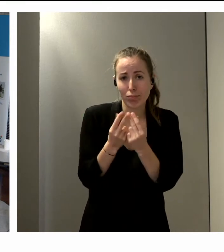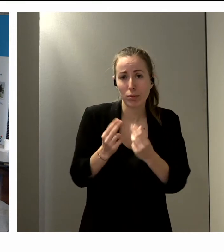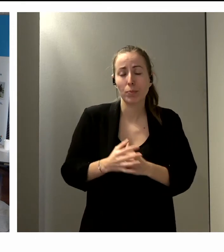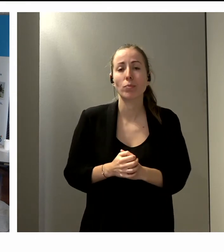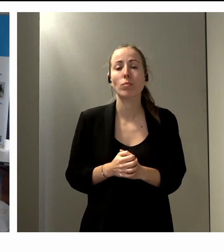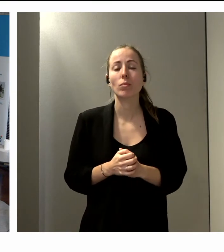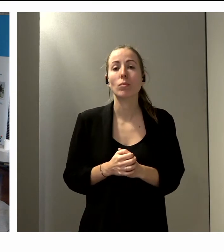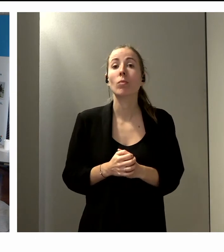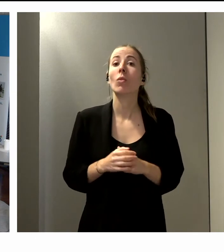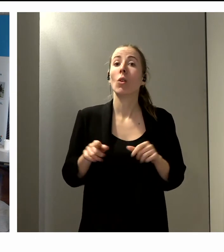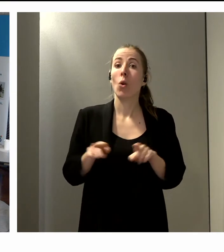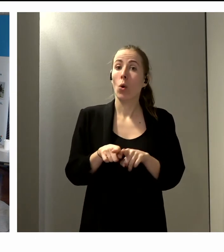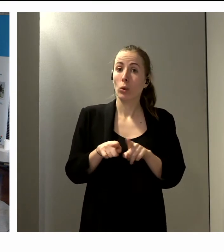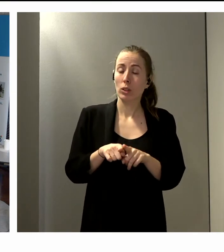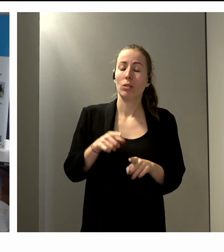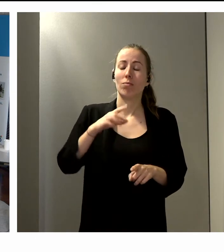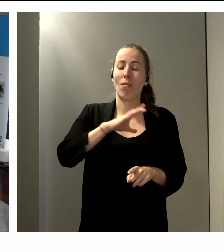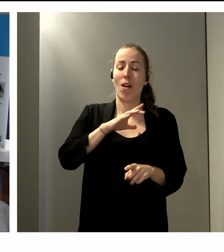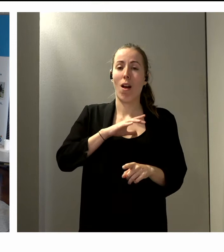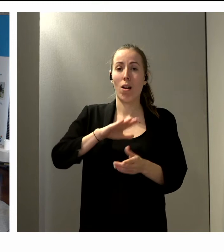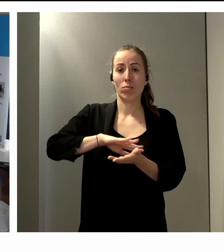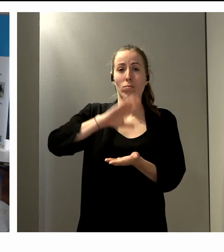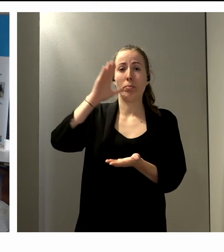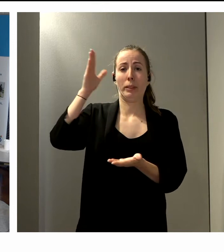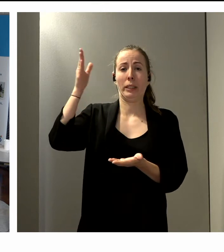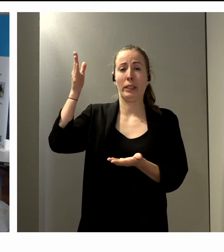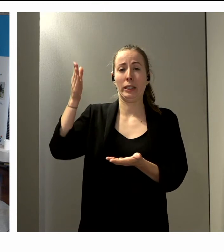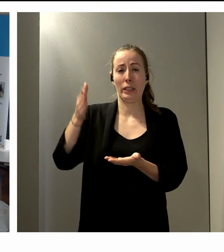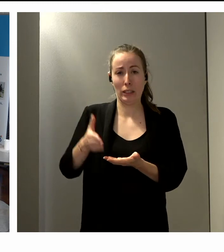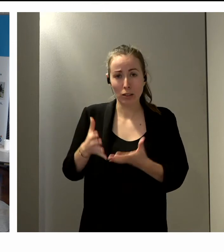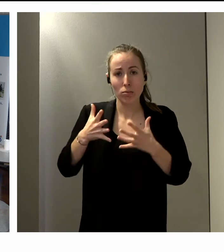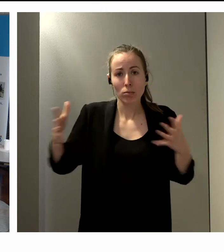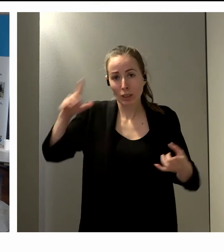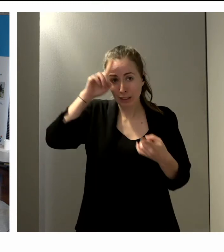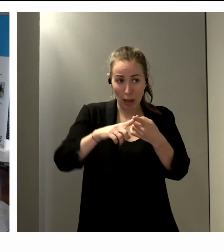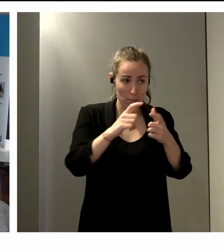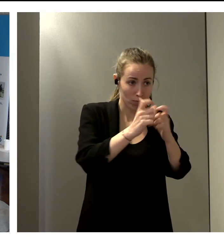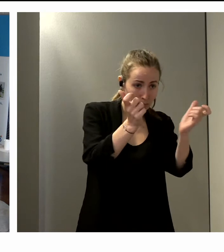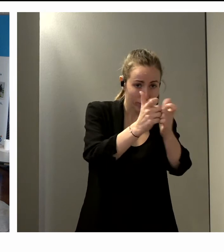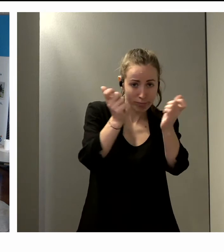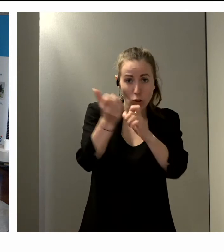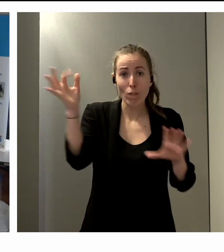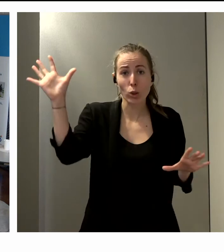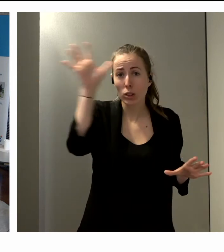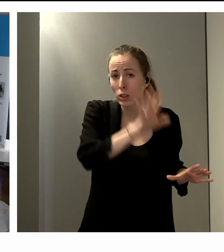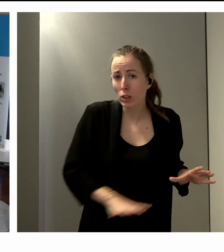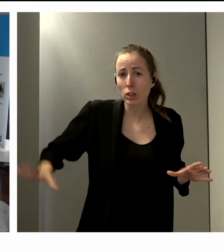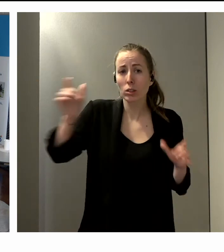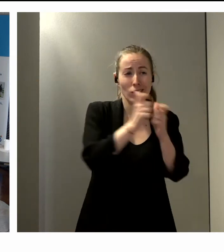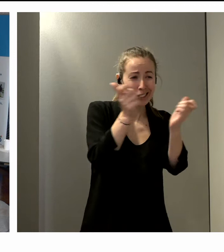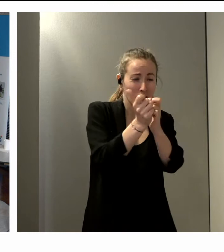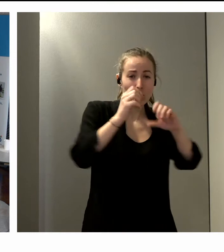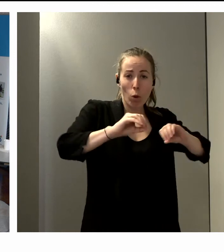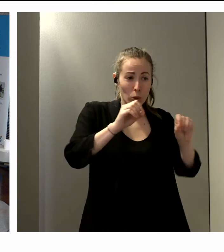L'ONICEP dispose également d'une imposante base de données sur les formations et les établissements de formation pour la France entière.